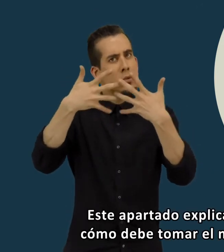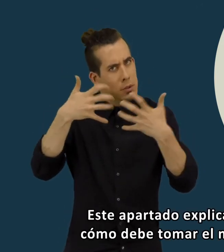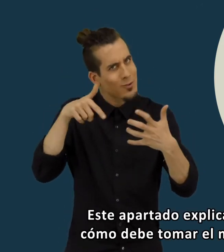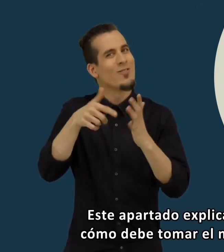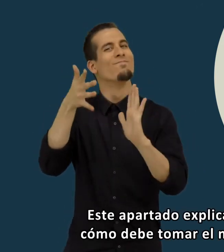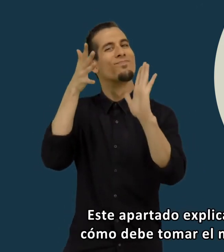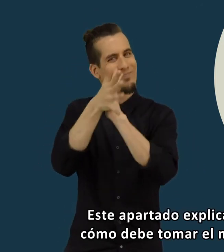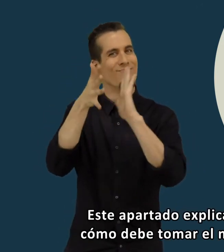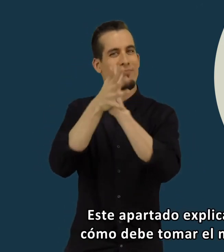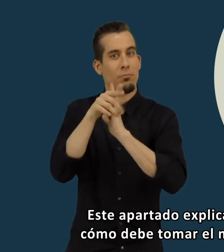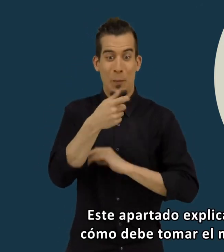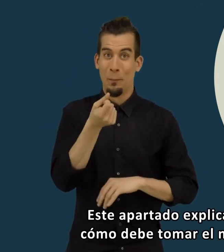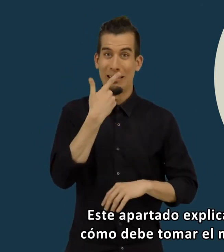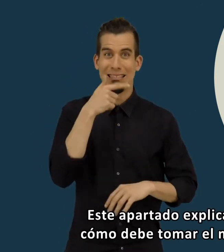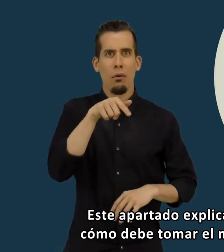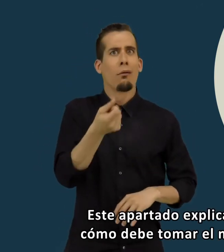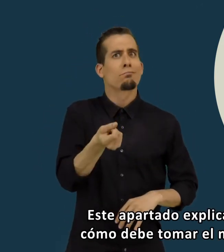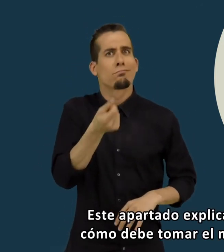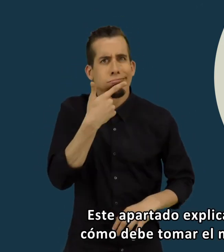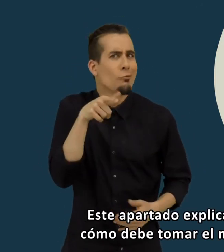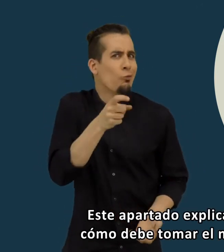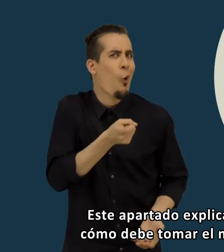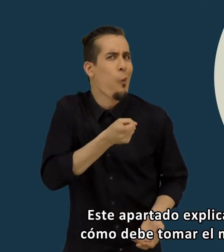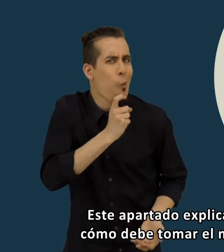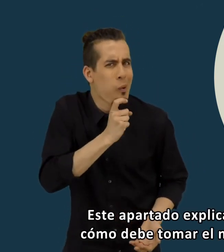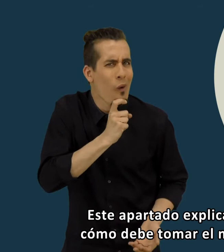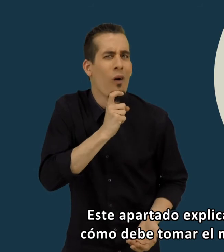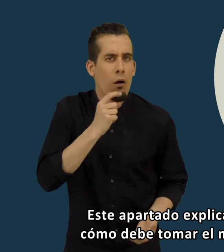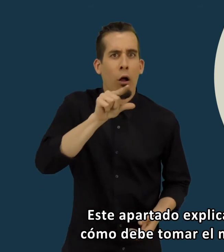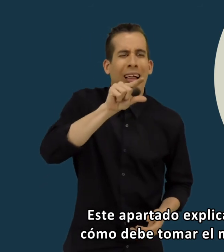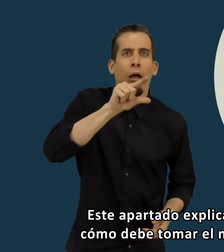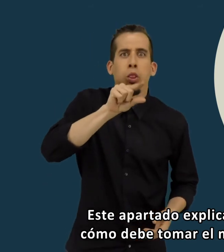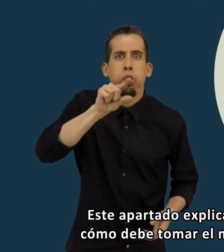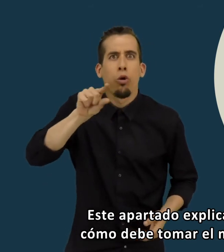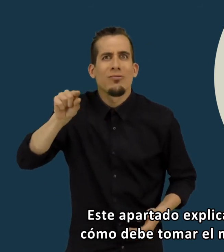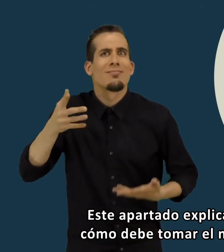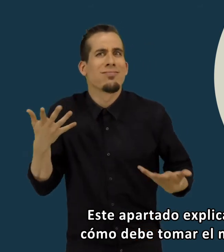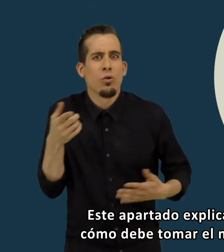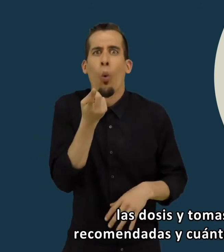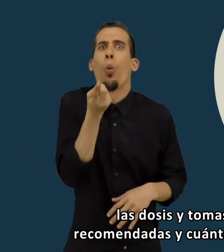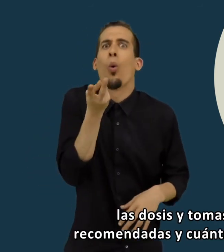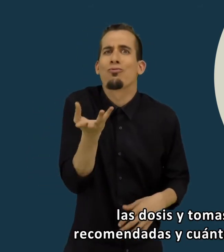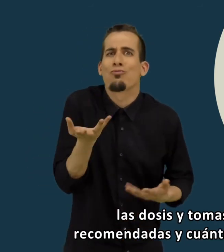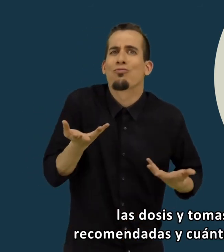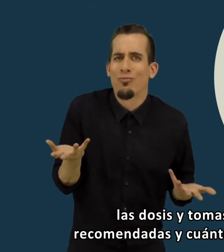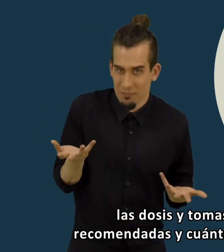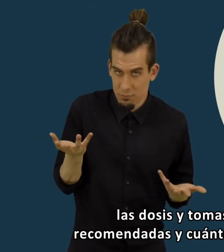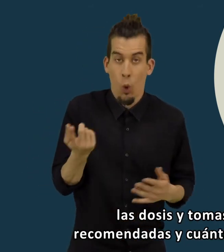Este apartado explica al paciente cómo debe tomar el medicamento, las dosis